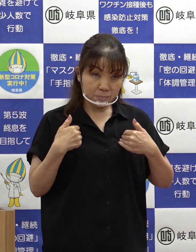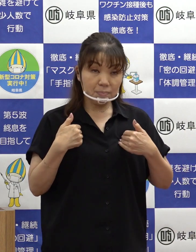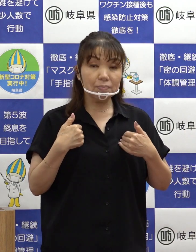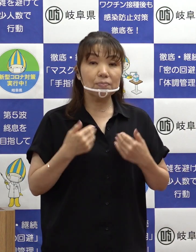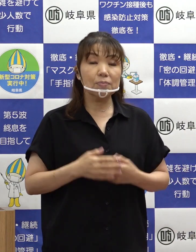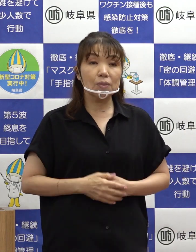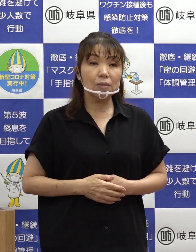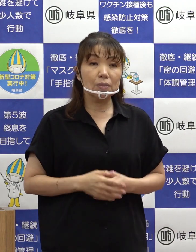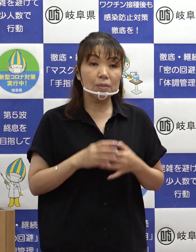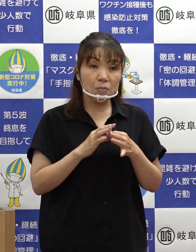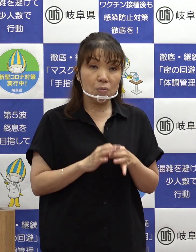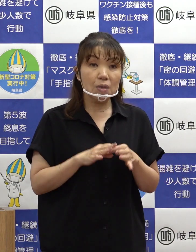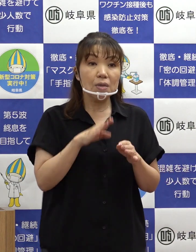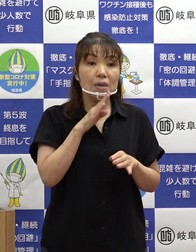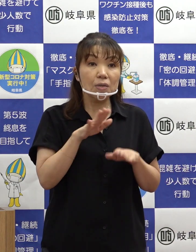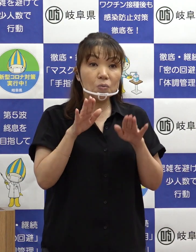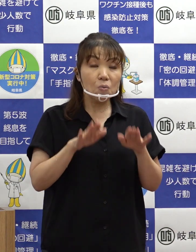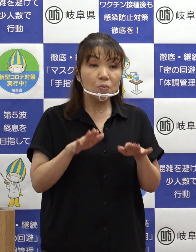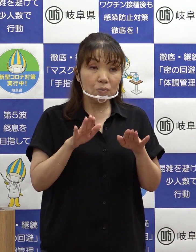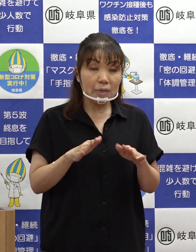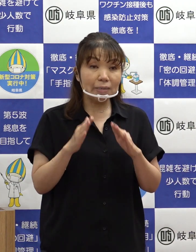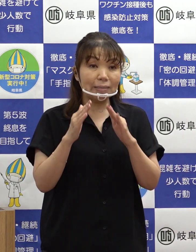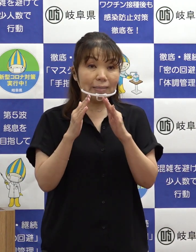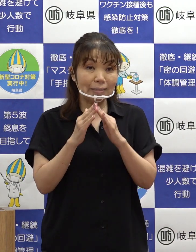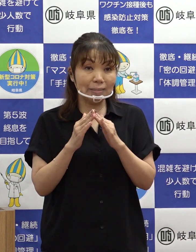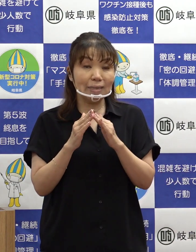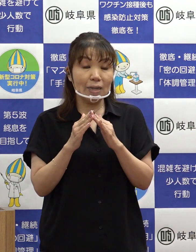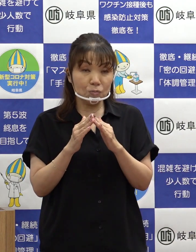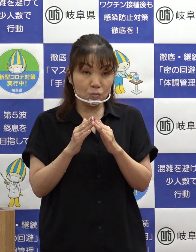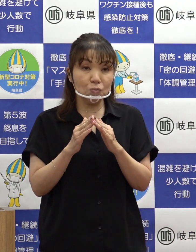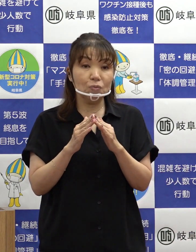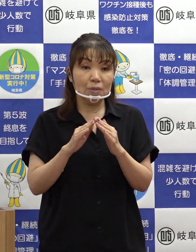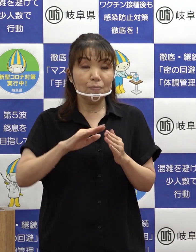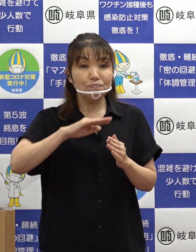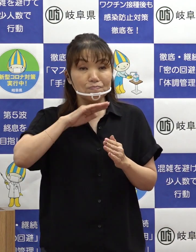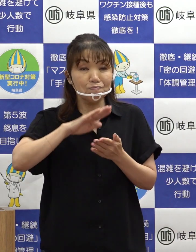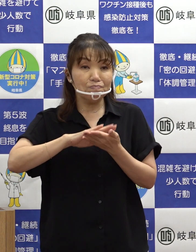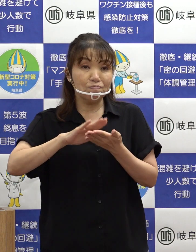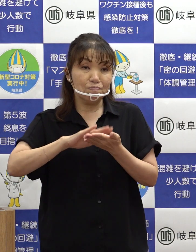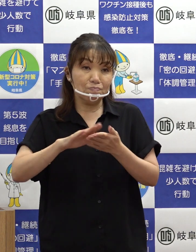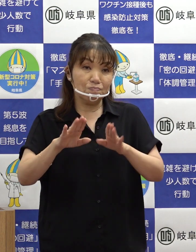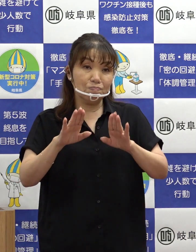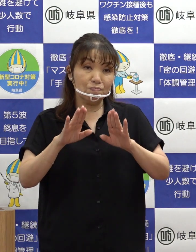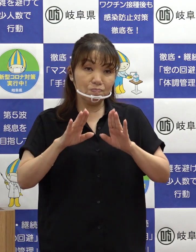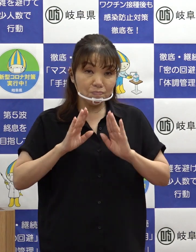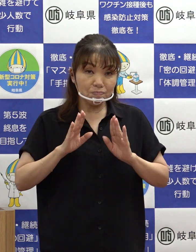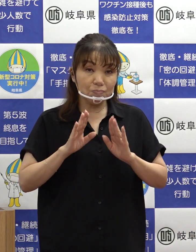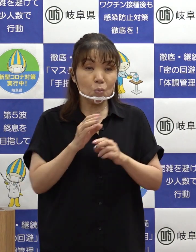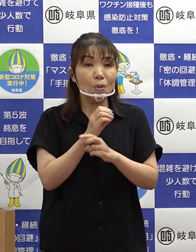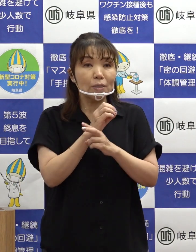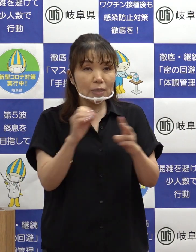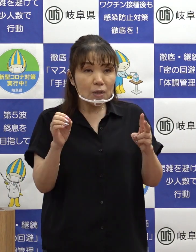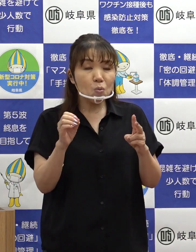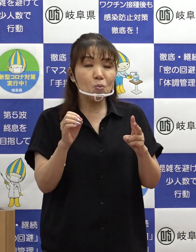し、やはり今回、例外的に自宅療養者ゼロを、原則を、